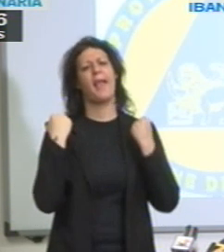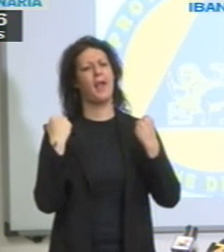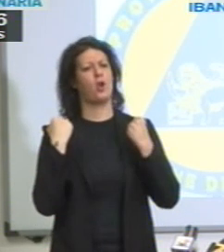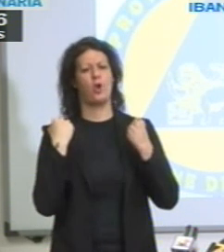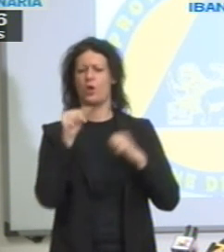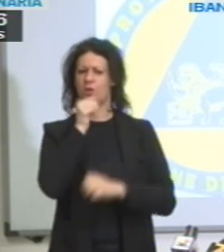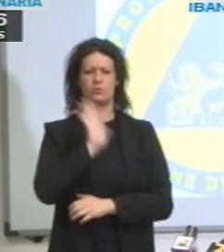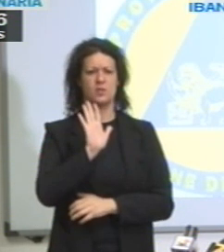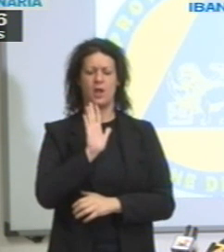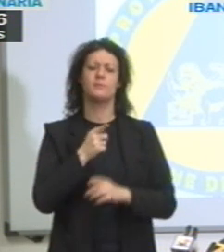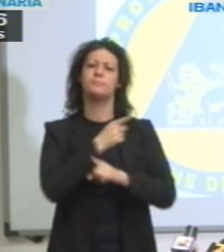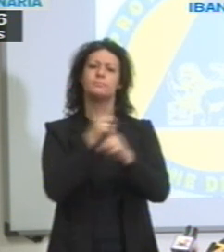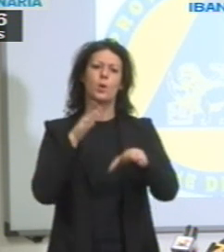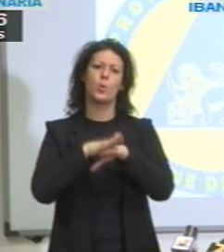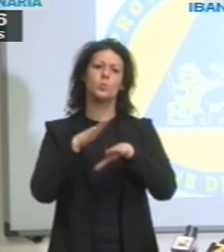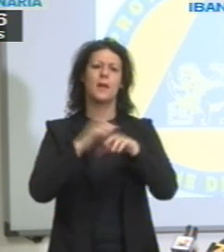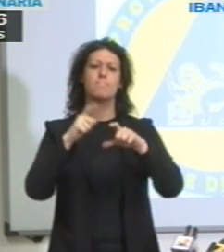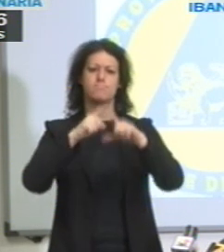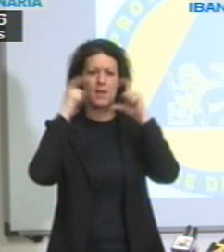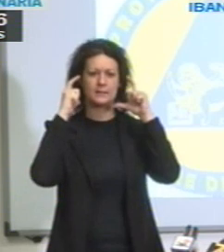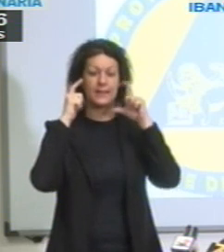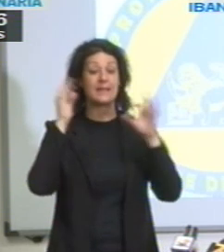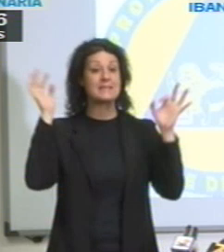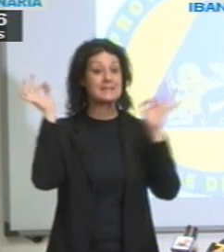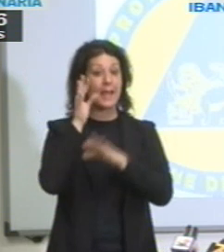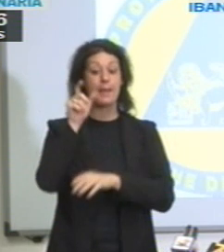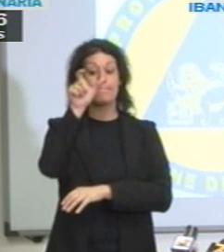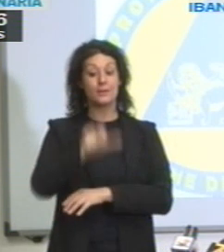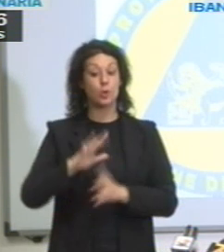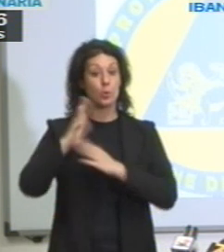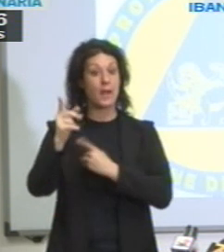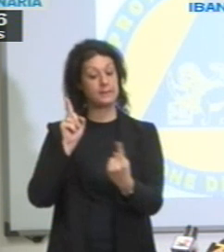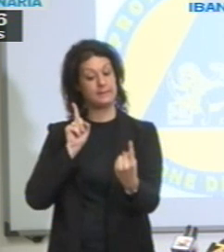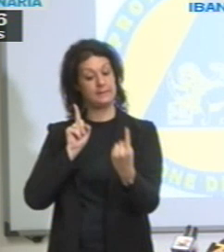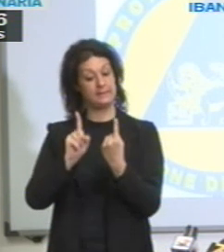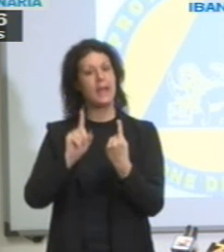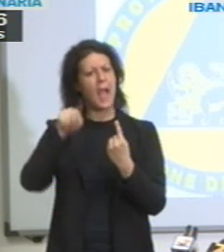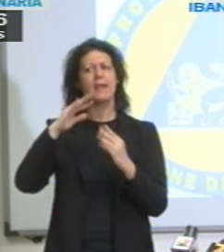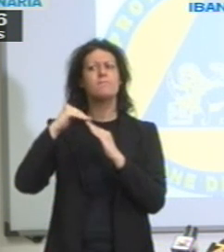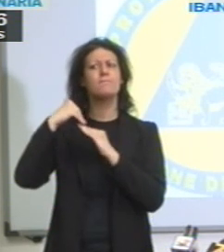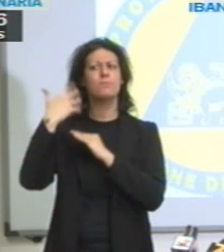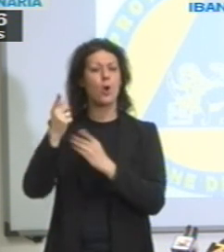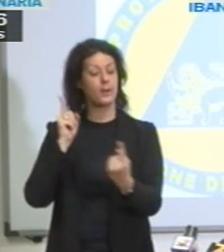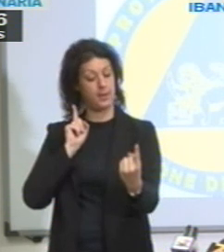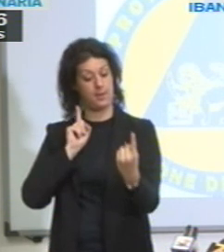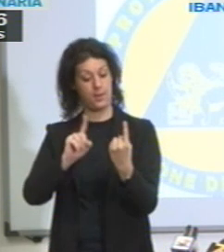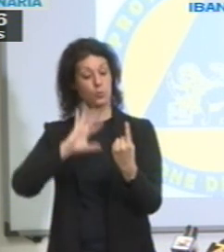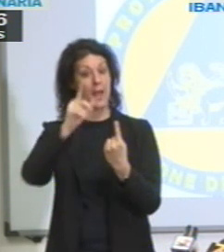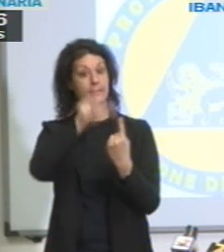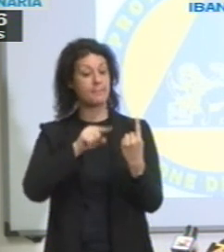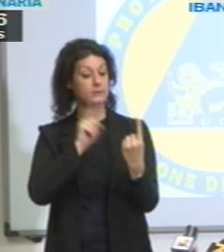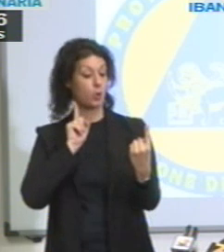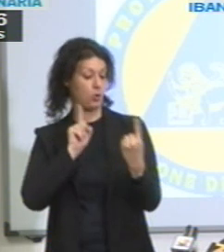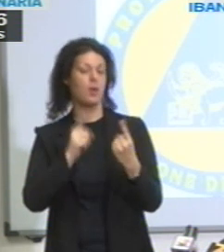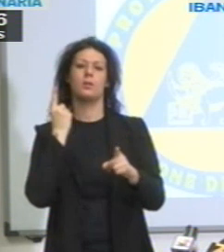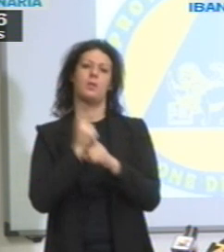di portare la mascherina. Quando c'è pericolo di incrociare una persona, pur essendo all'aria aperta, bisogna avere una mascherina. Guardate che